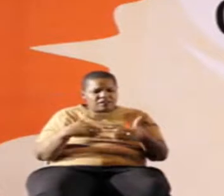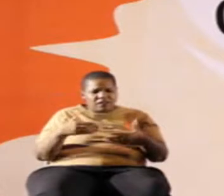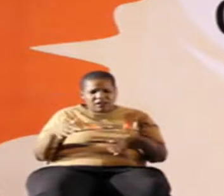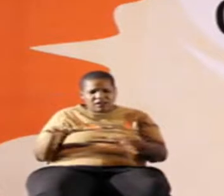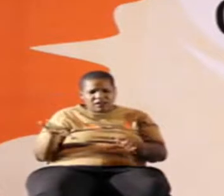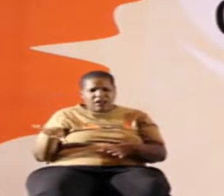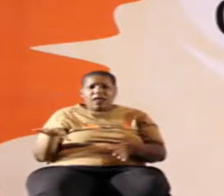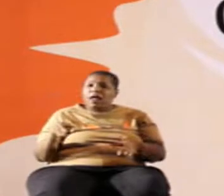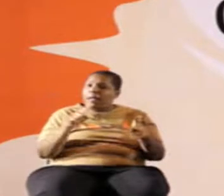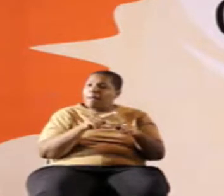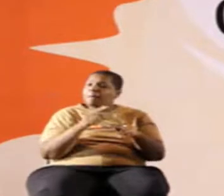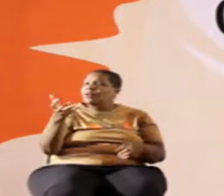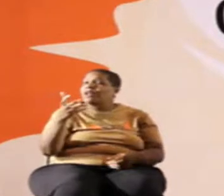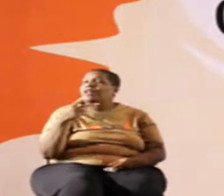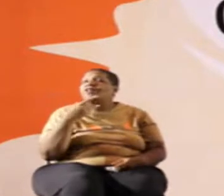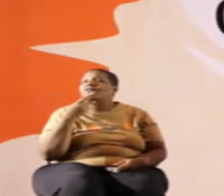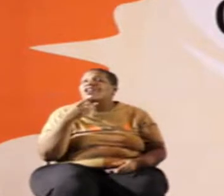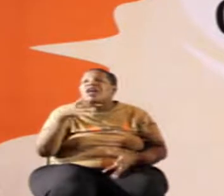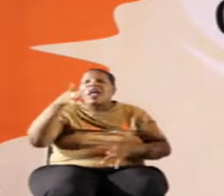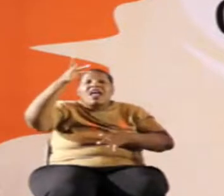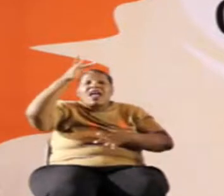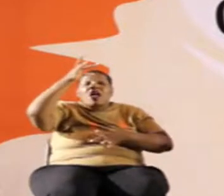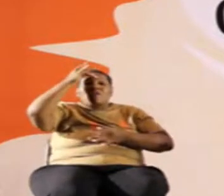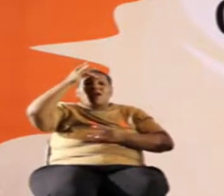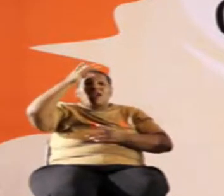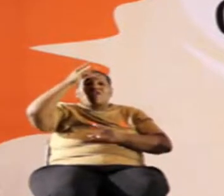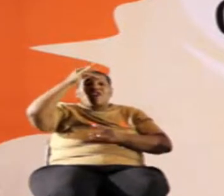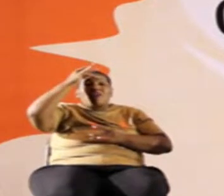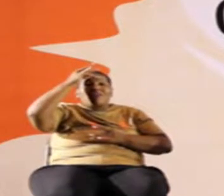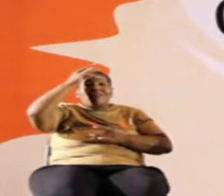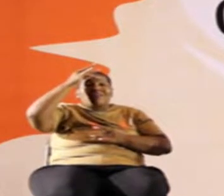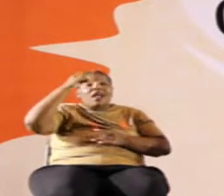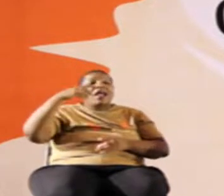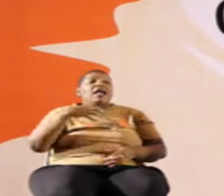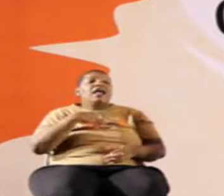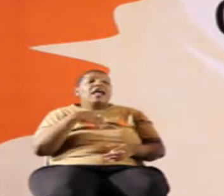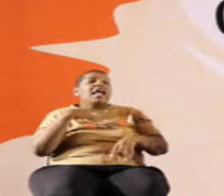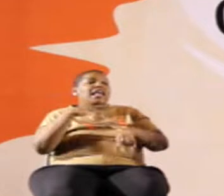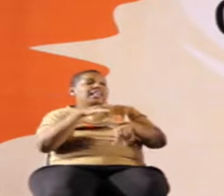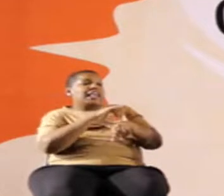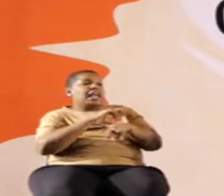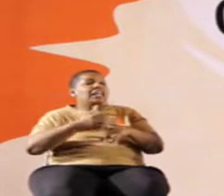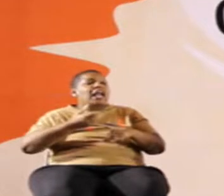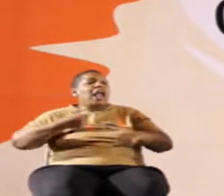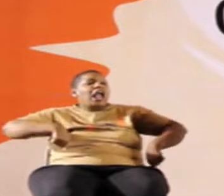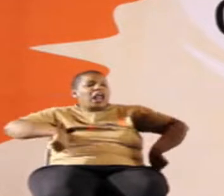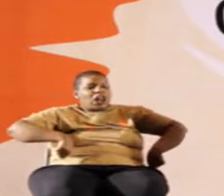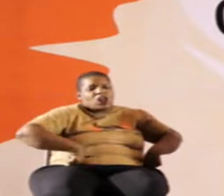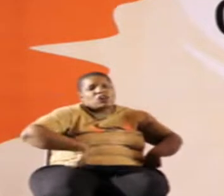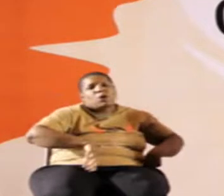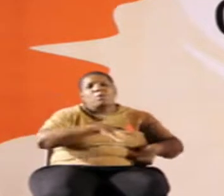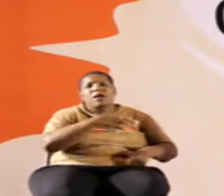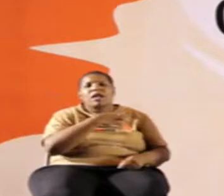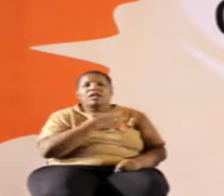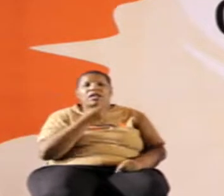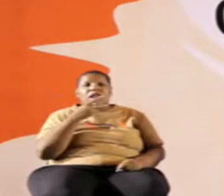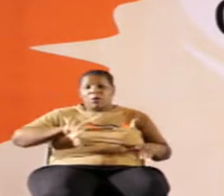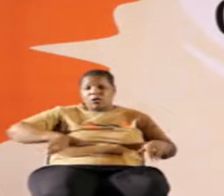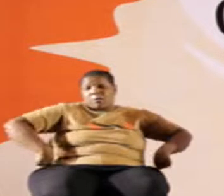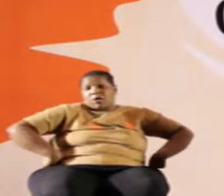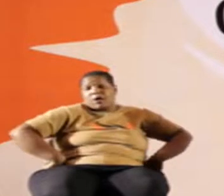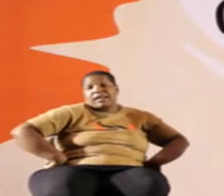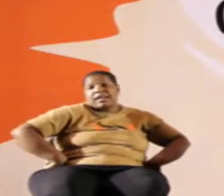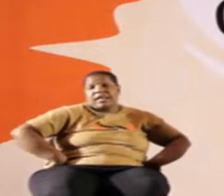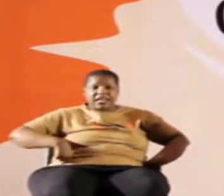faz... Mas o que eu quero dizer é a performance. Quando ela faz isso, ela começa a dançar e diz, ela roda a baiana, incorpora, ela bota a mão aqui e faz